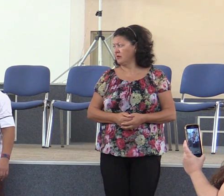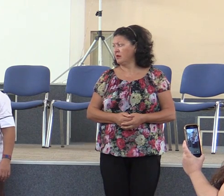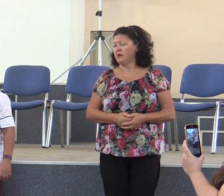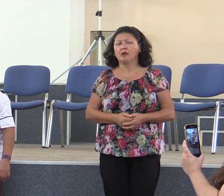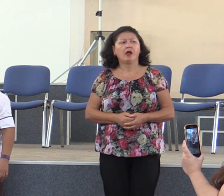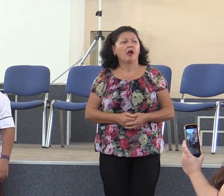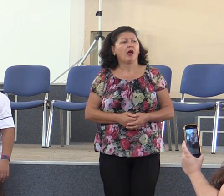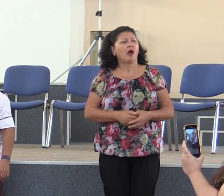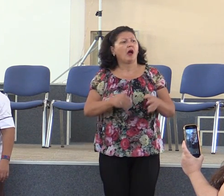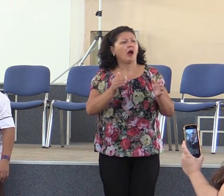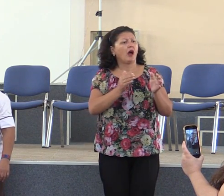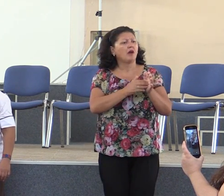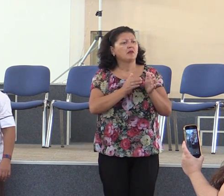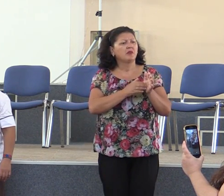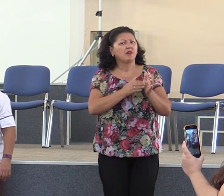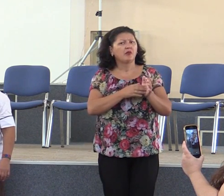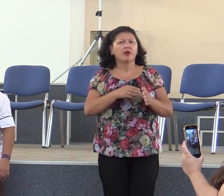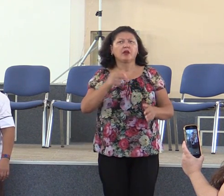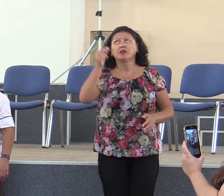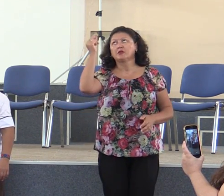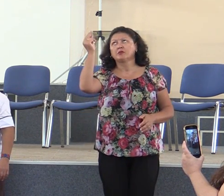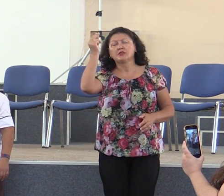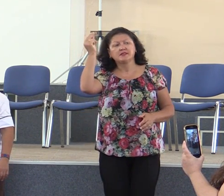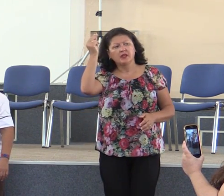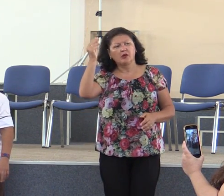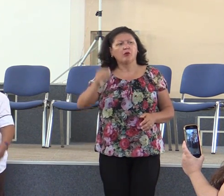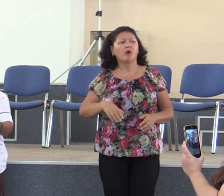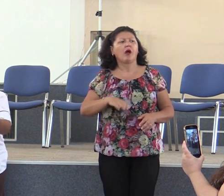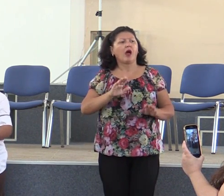Avem nevoie de El?